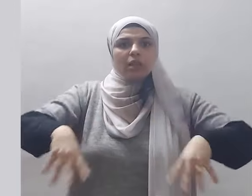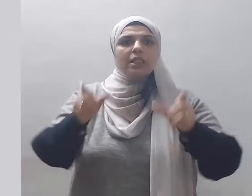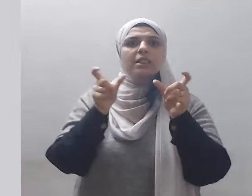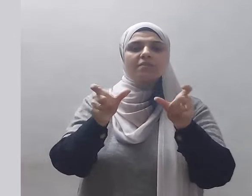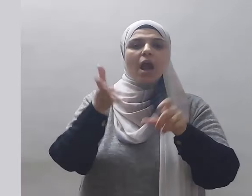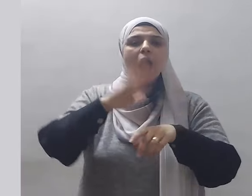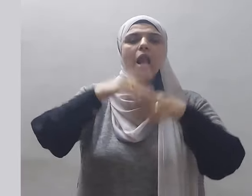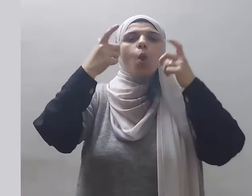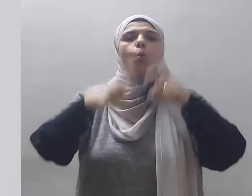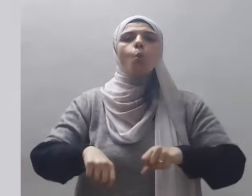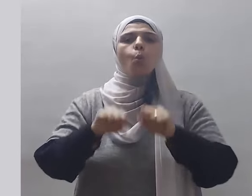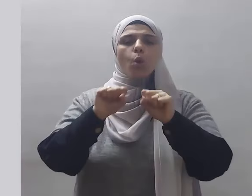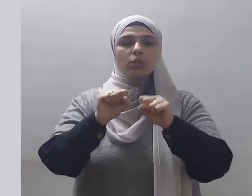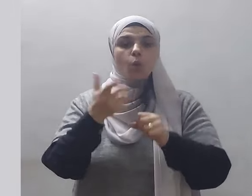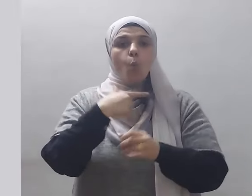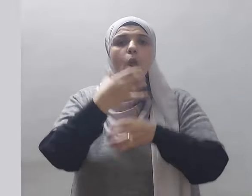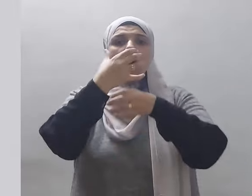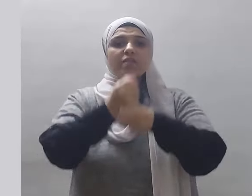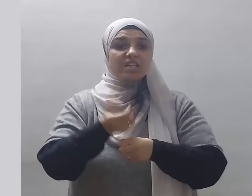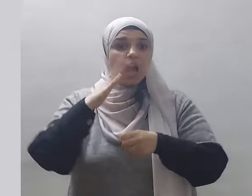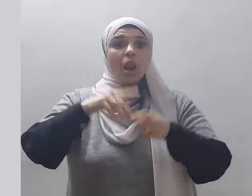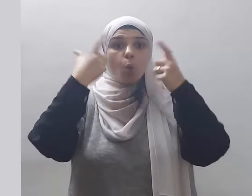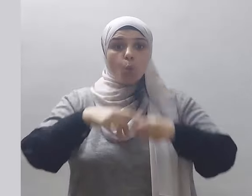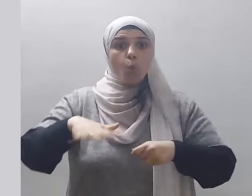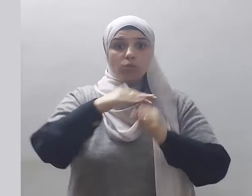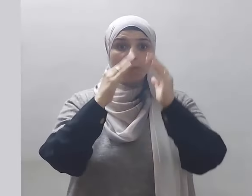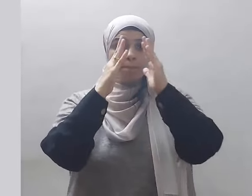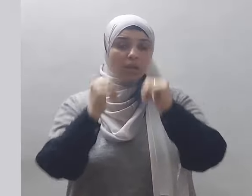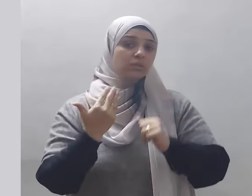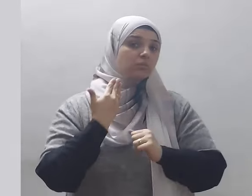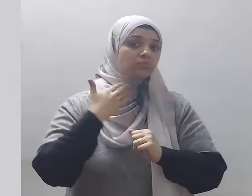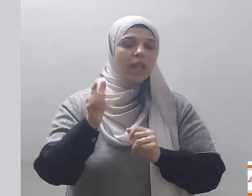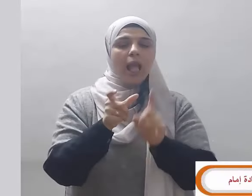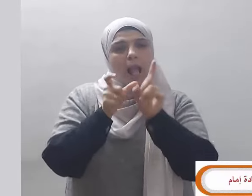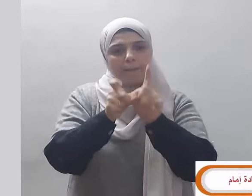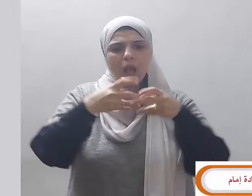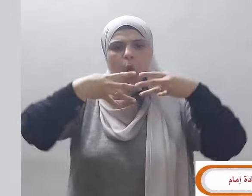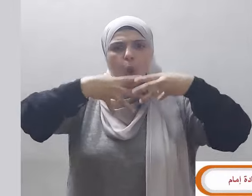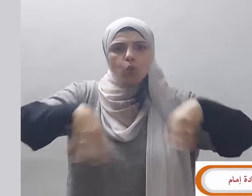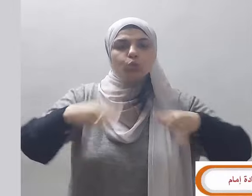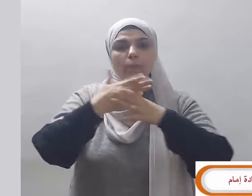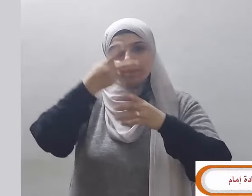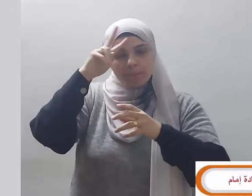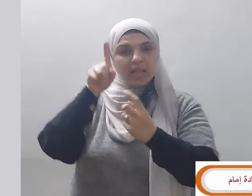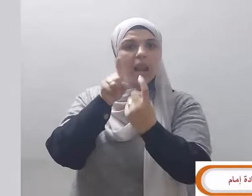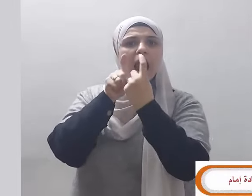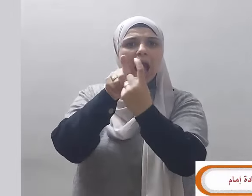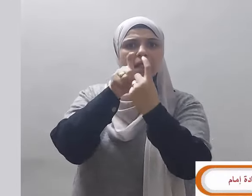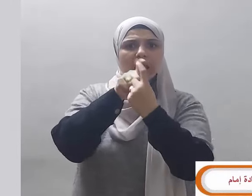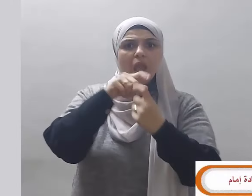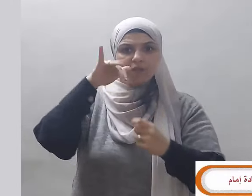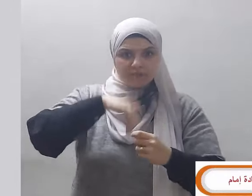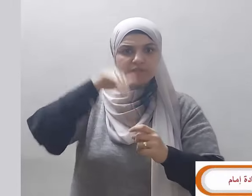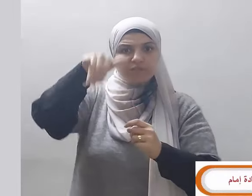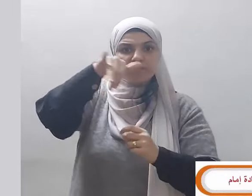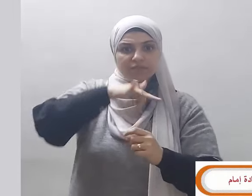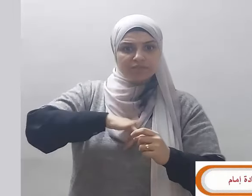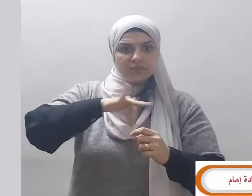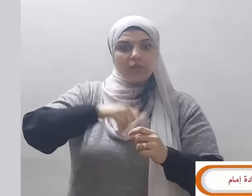الوطن الحفاظ على الاوطان يتطلب حمايه حدودها من الاعداء المتربصين وحمايه الداخل من